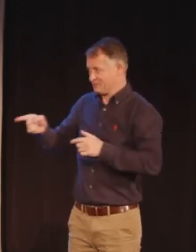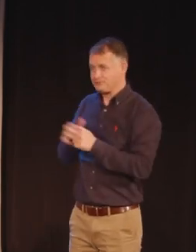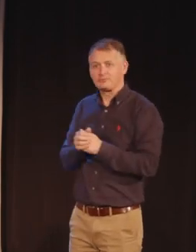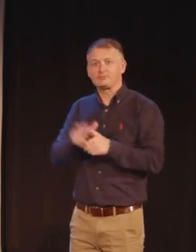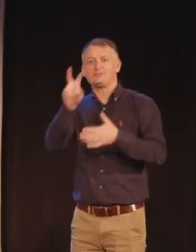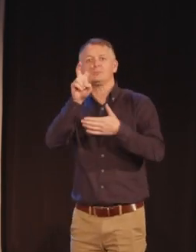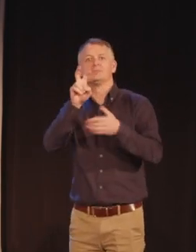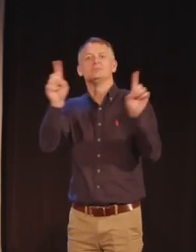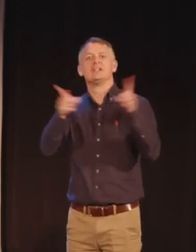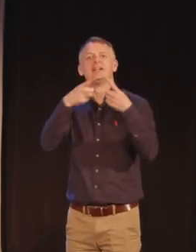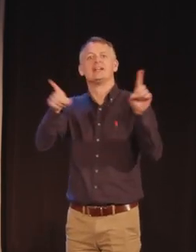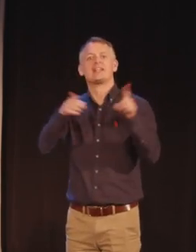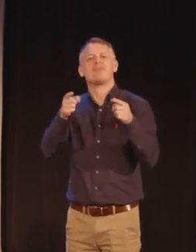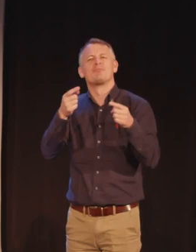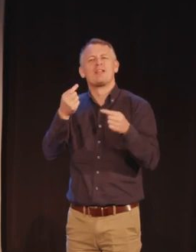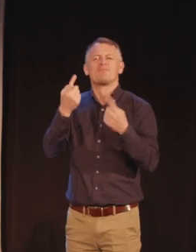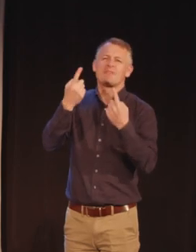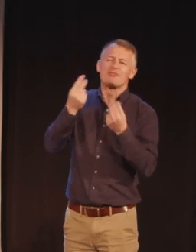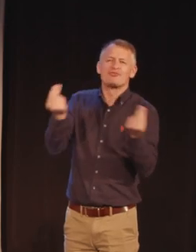Cântau la un fel de fluier